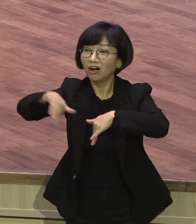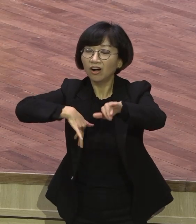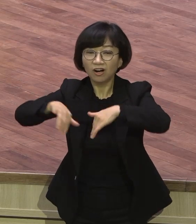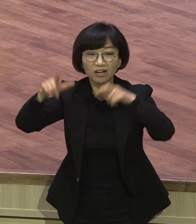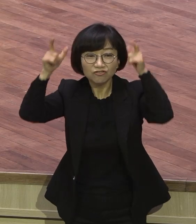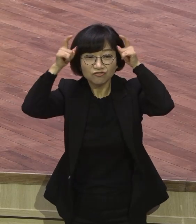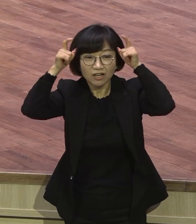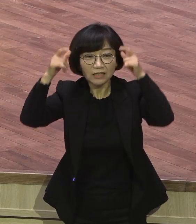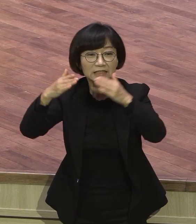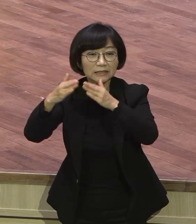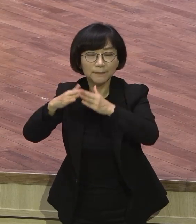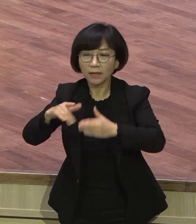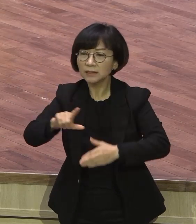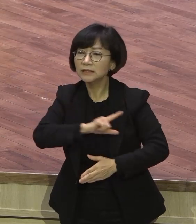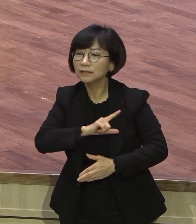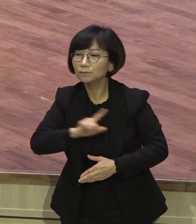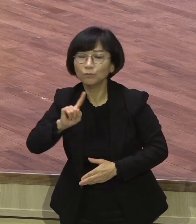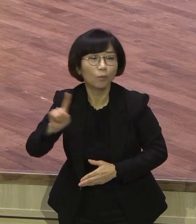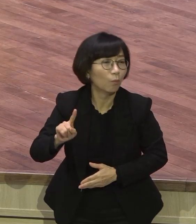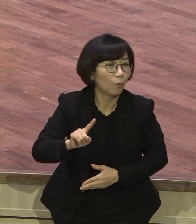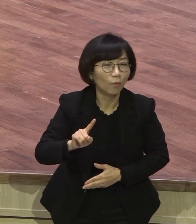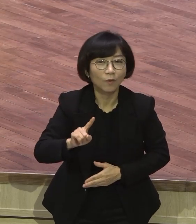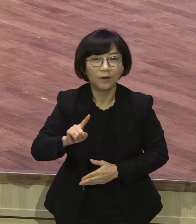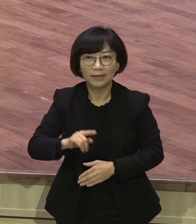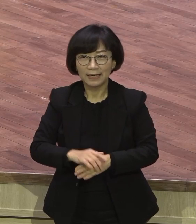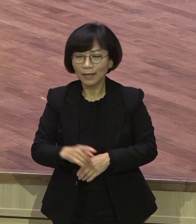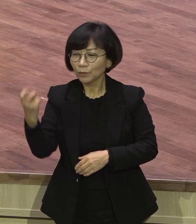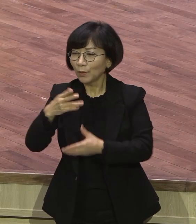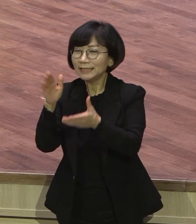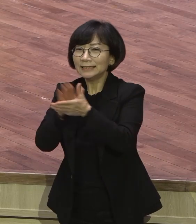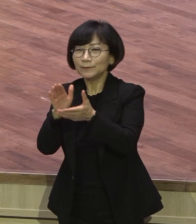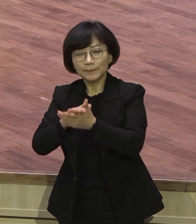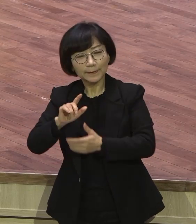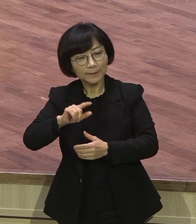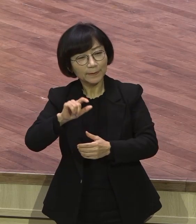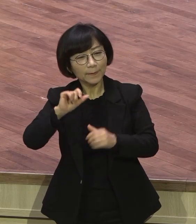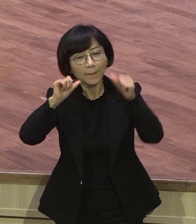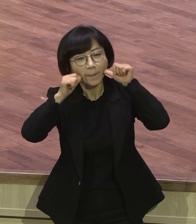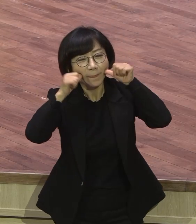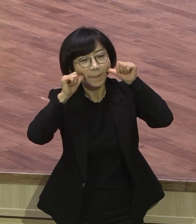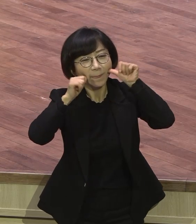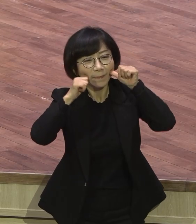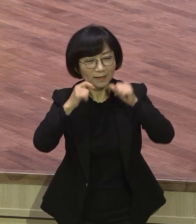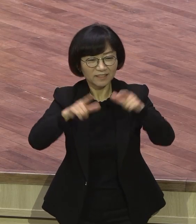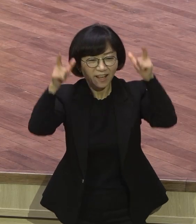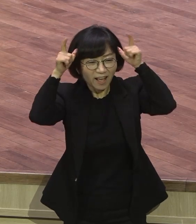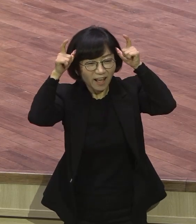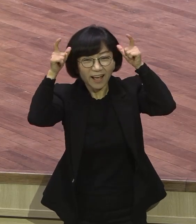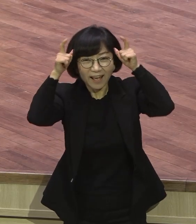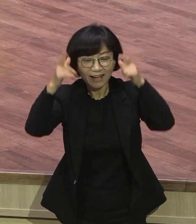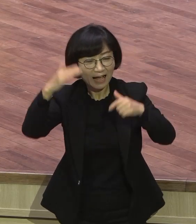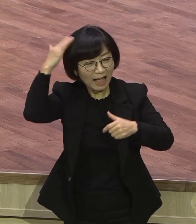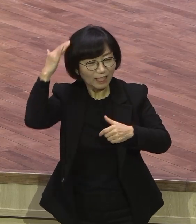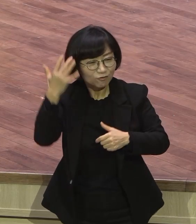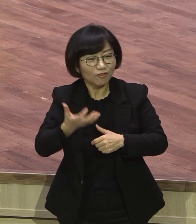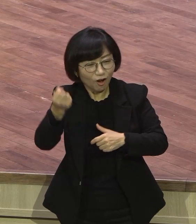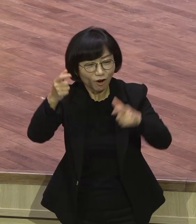아이들에게 뭐요. 자꾸 이렇게 장난삼아 자꾸 이렇게 그 이름으로 인해서 스트레스받단 말이에요. 그래서